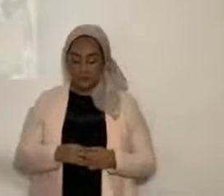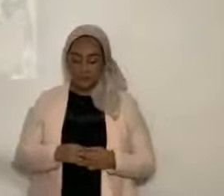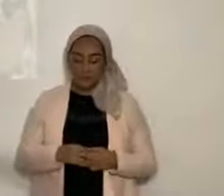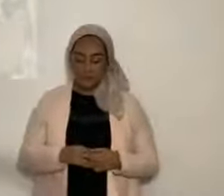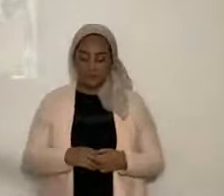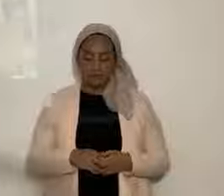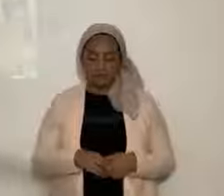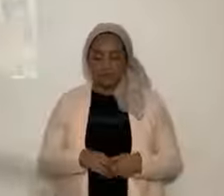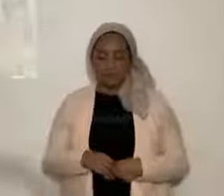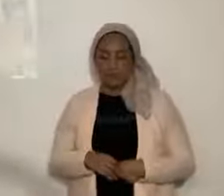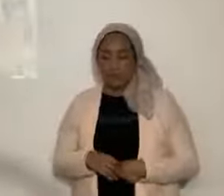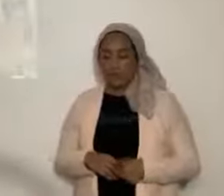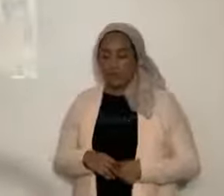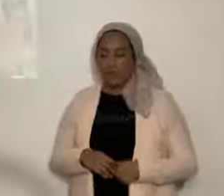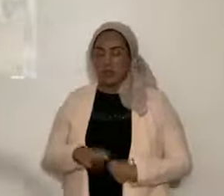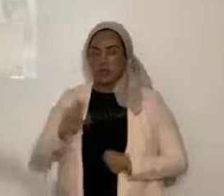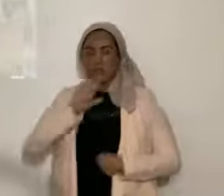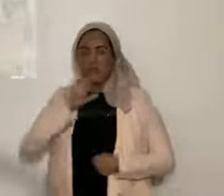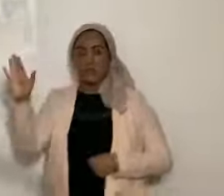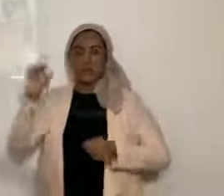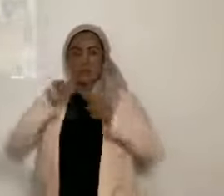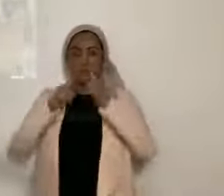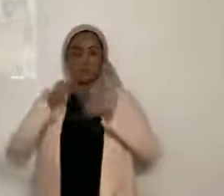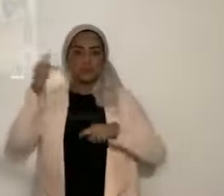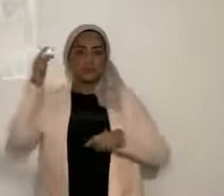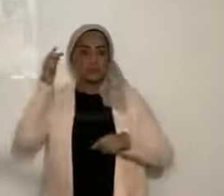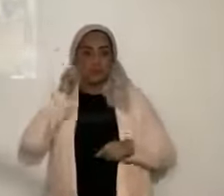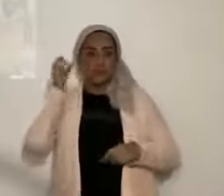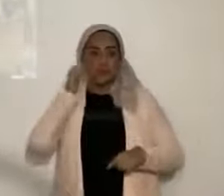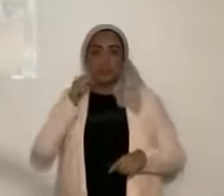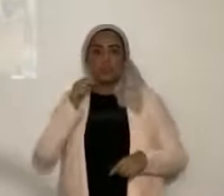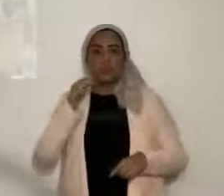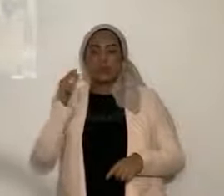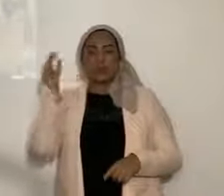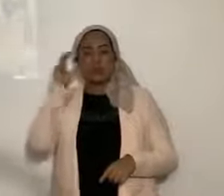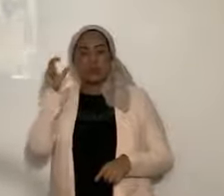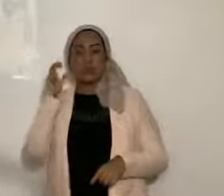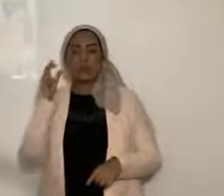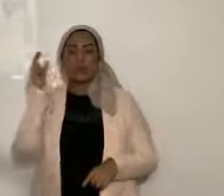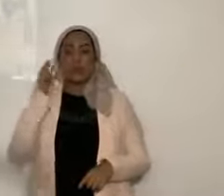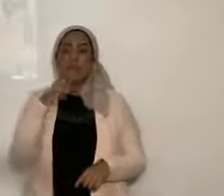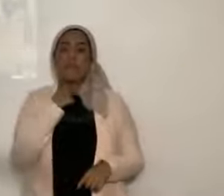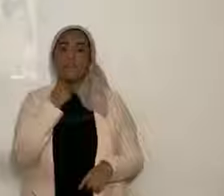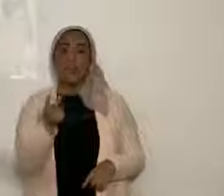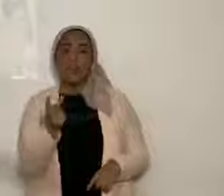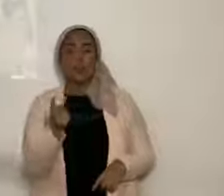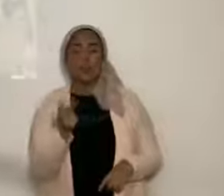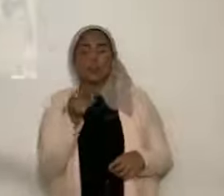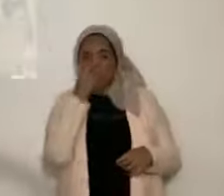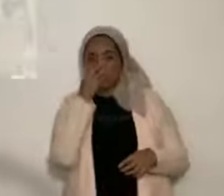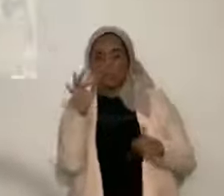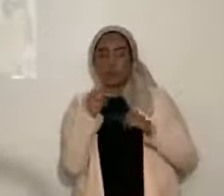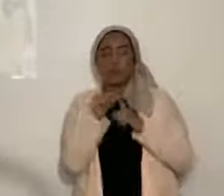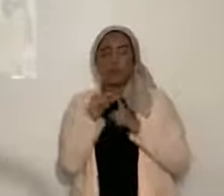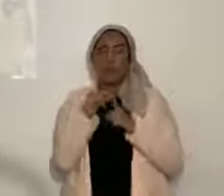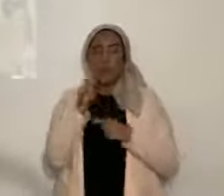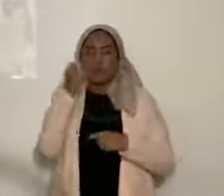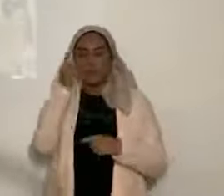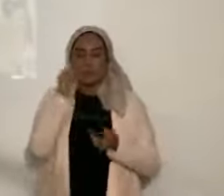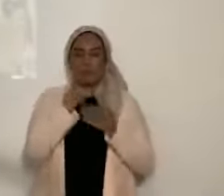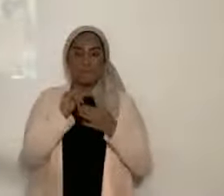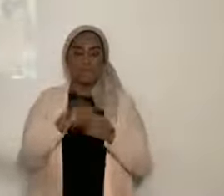Sus compañeros escucharon el sonido de una voz. Es decir, en pocas palabras, a ver, entendamos